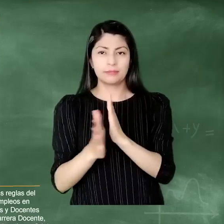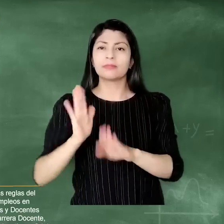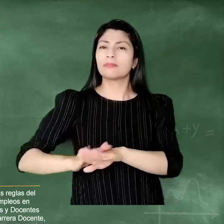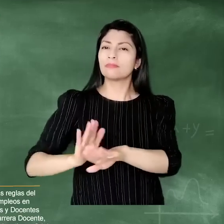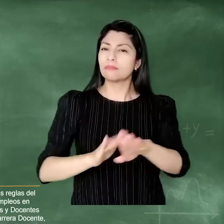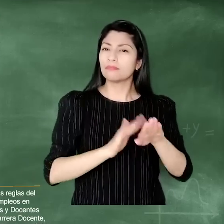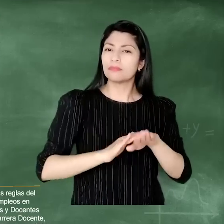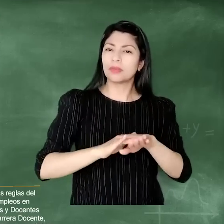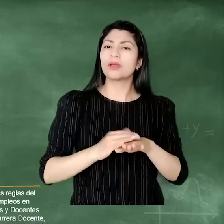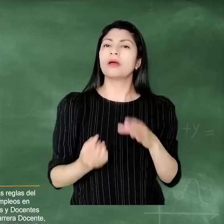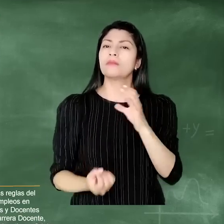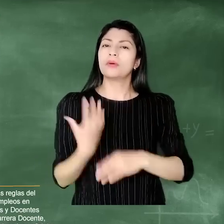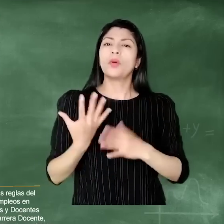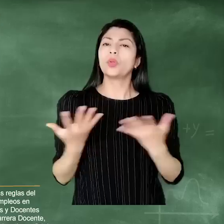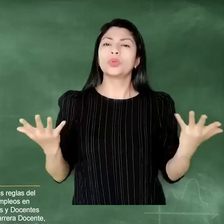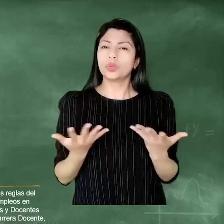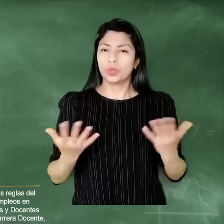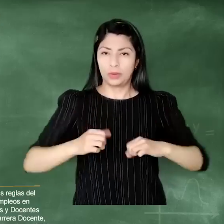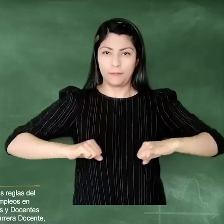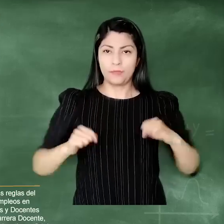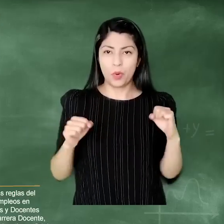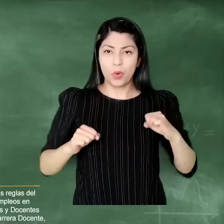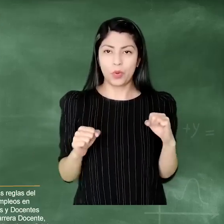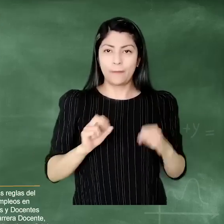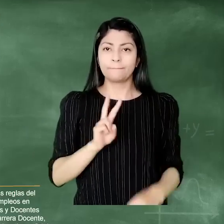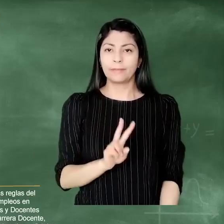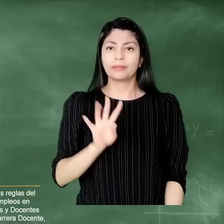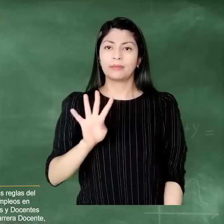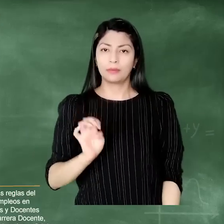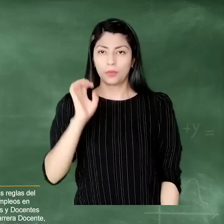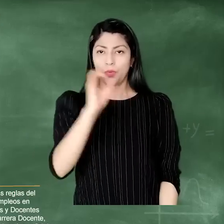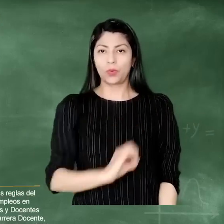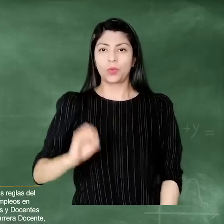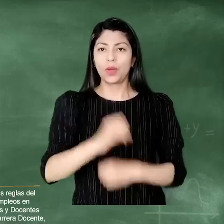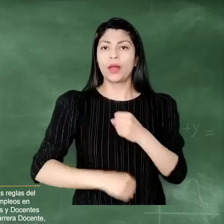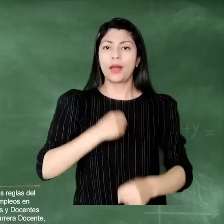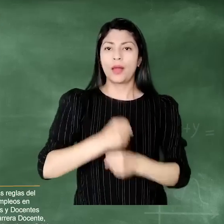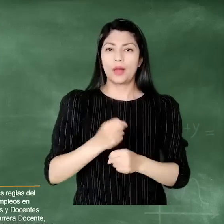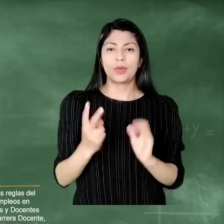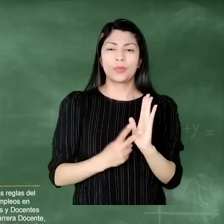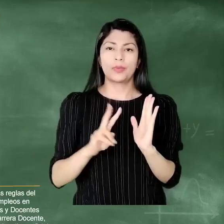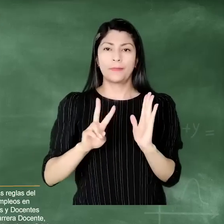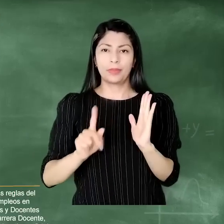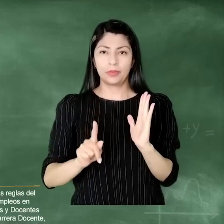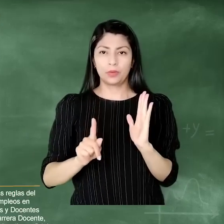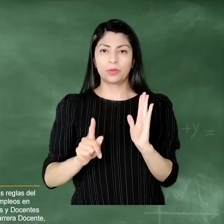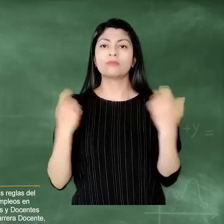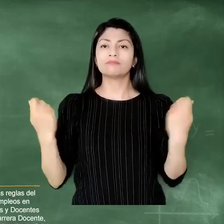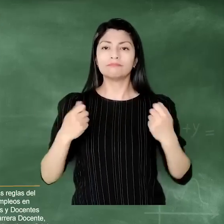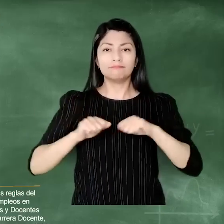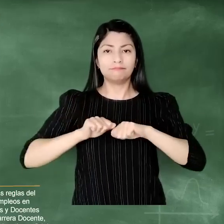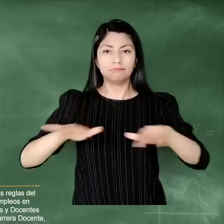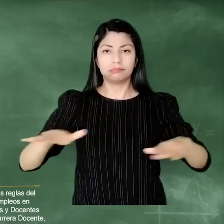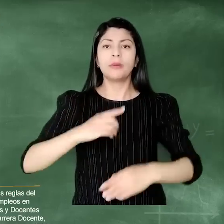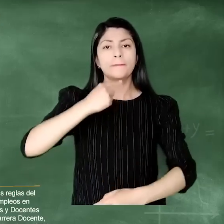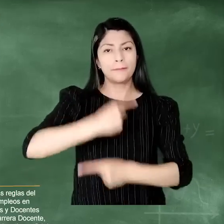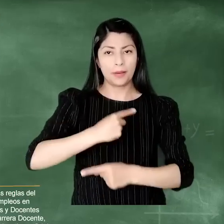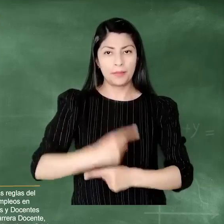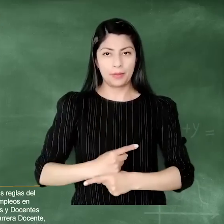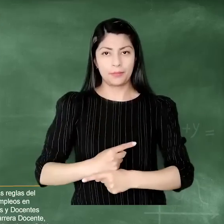de 2016. Dado el Bogotá, D.C., el 29 de octubre de